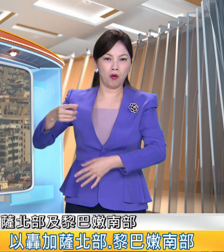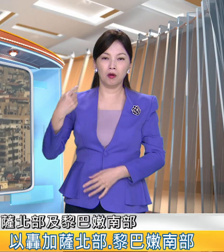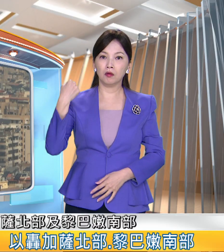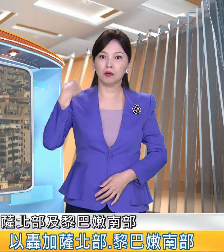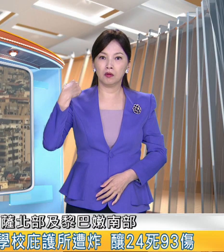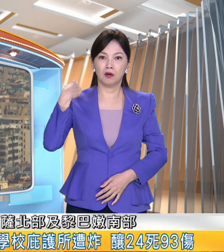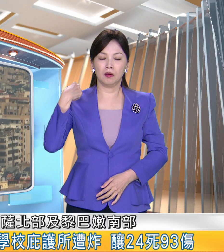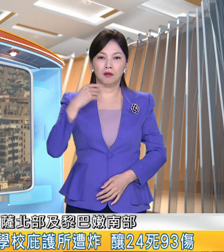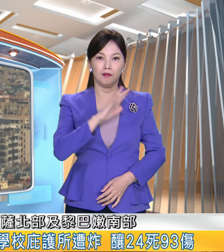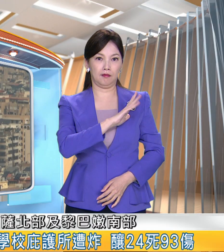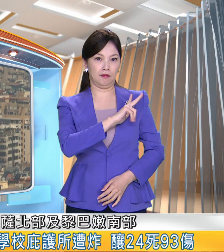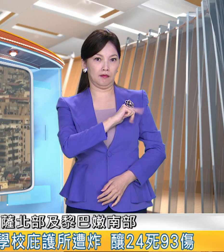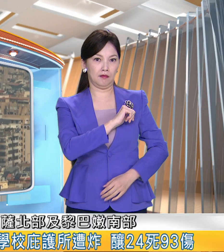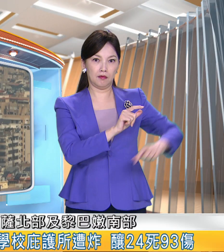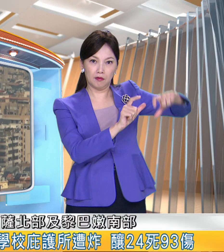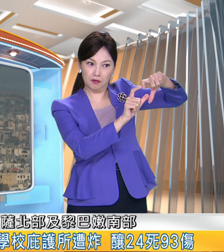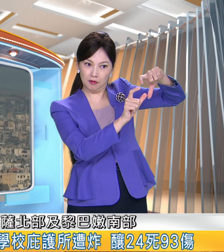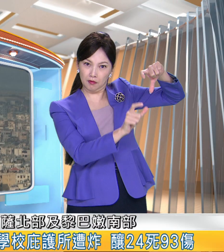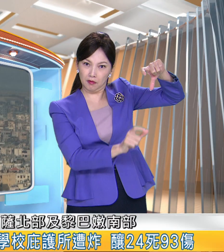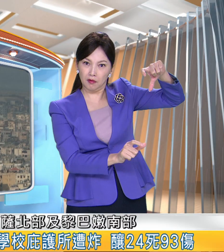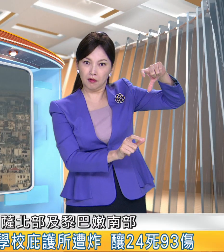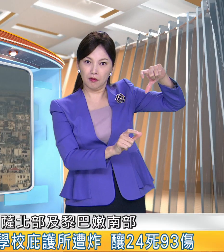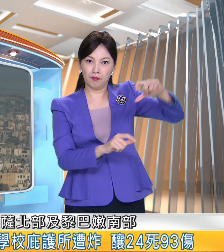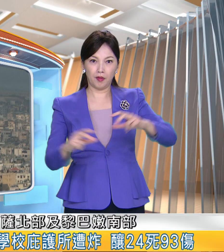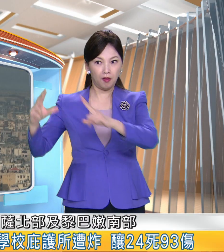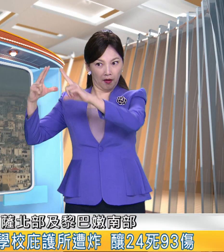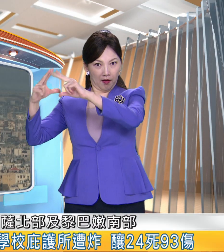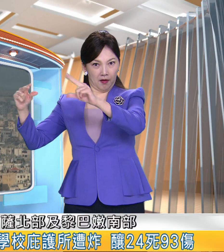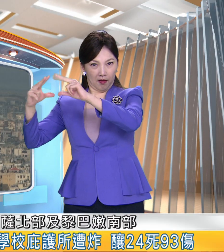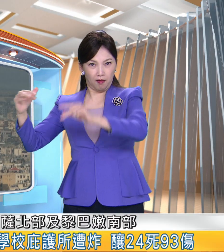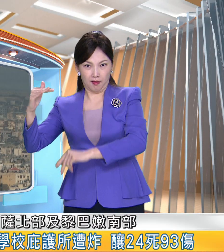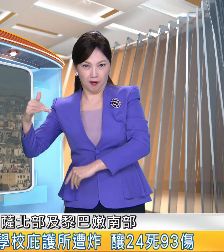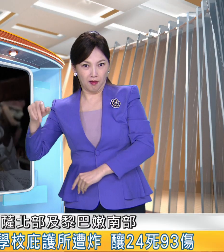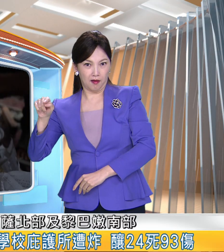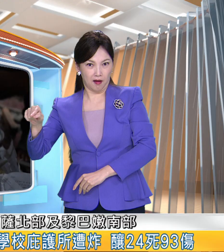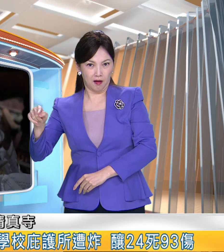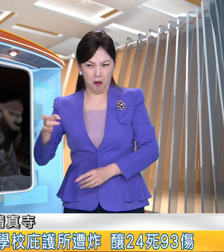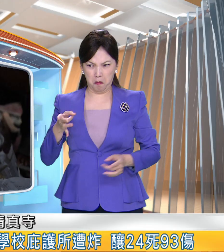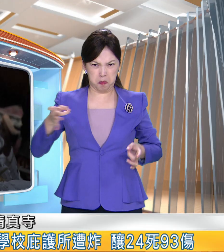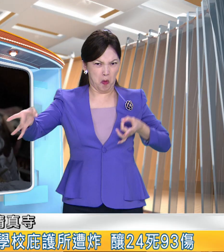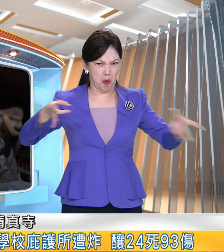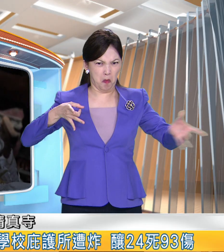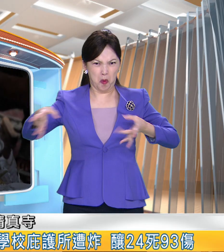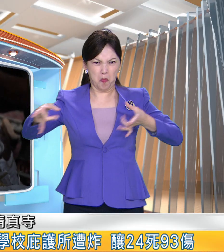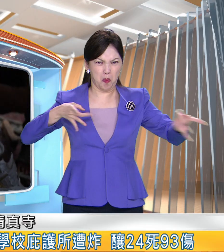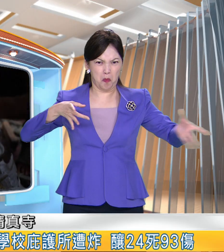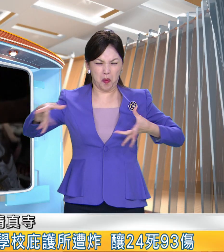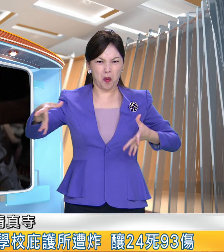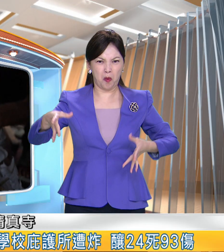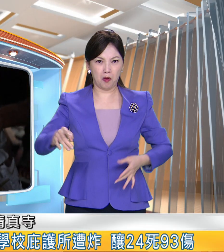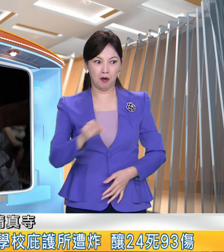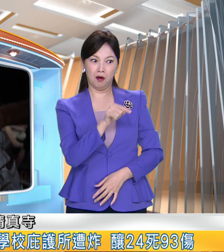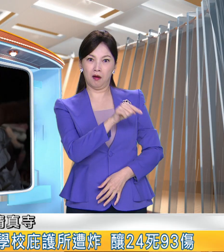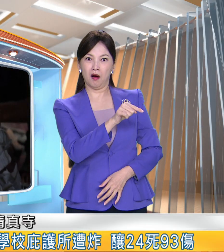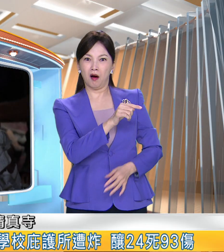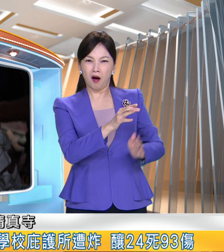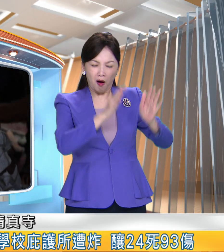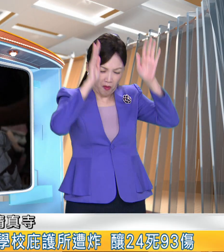6号当天，双炸加萨北部以及黎巴嫩南部，其中加萨一所清真